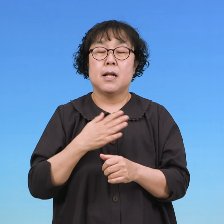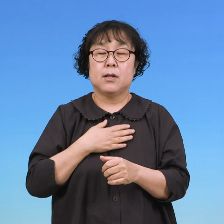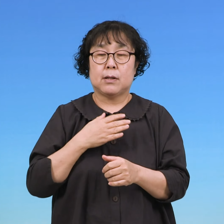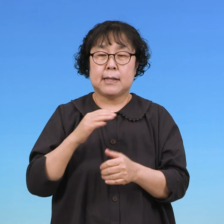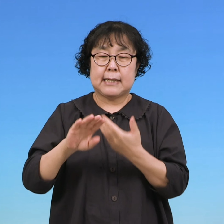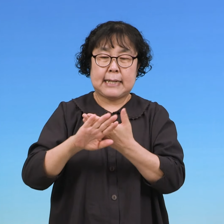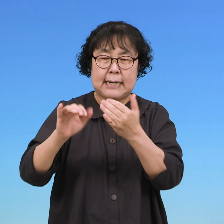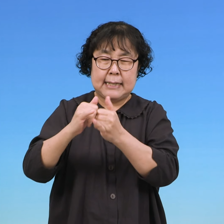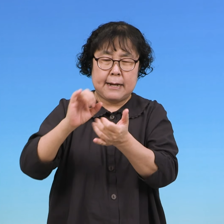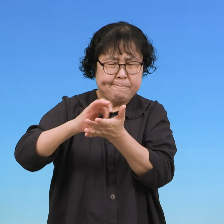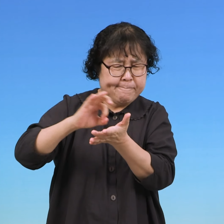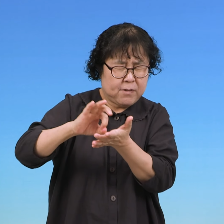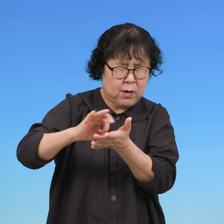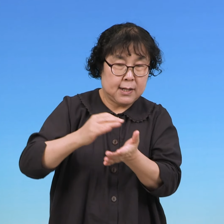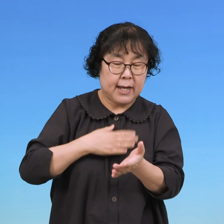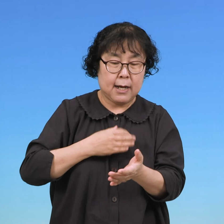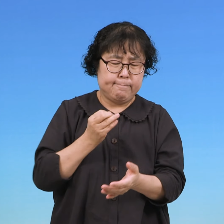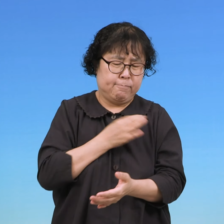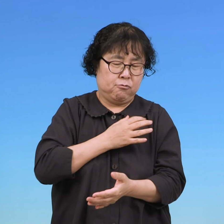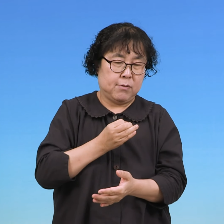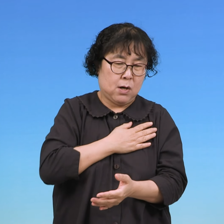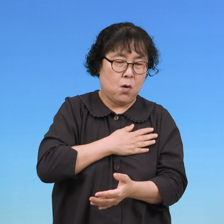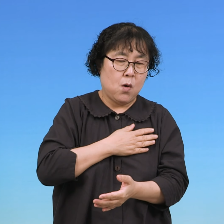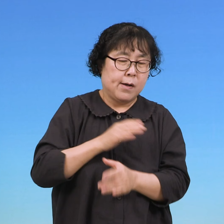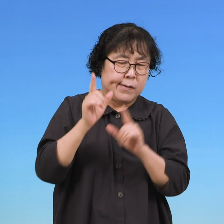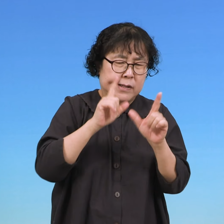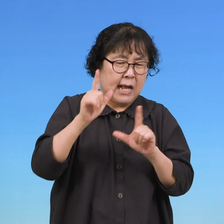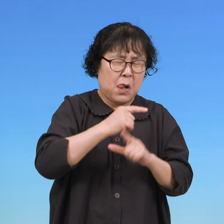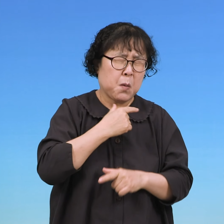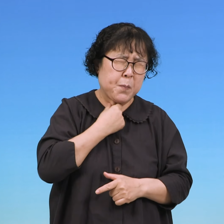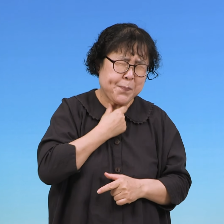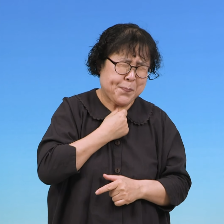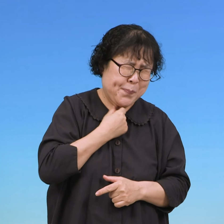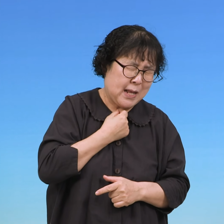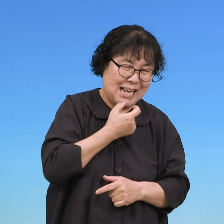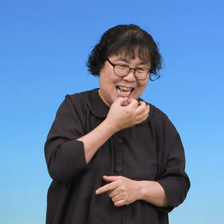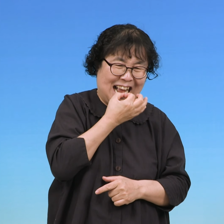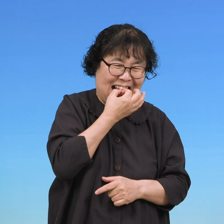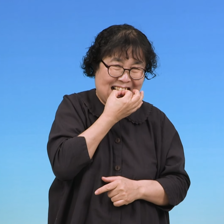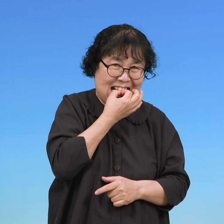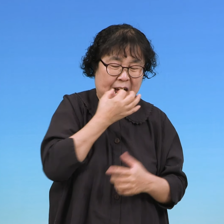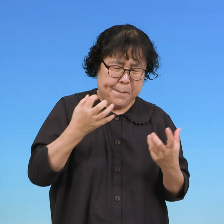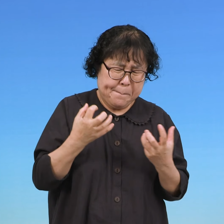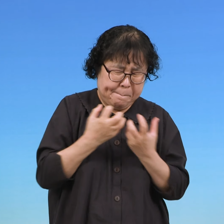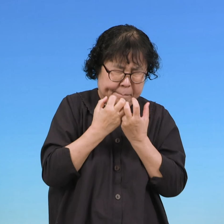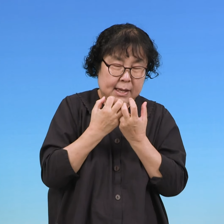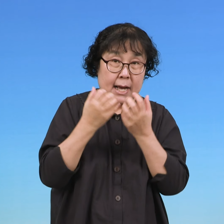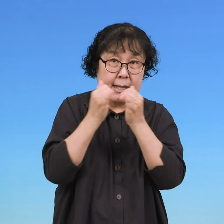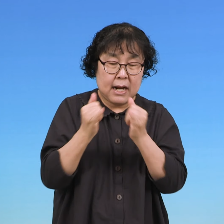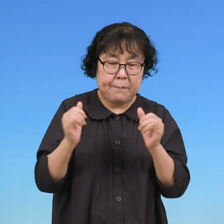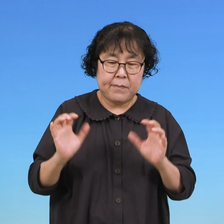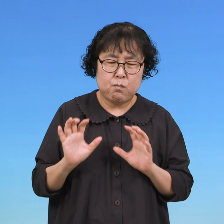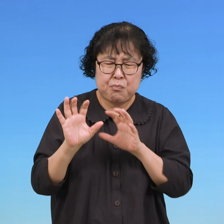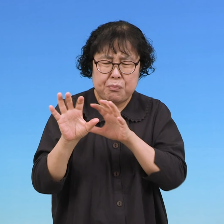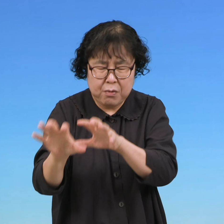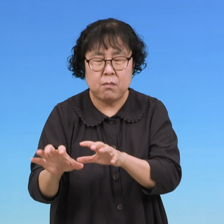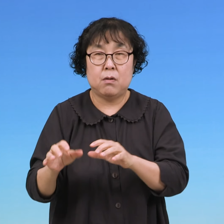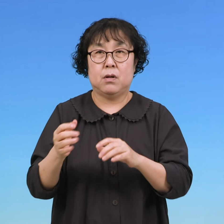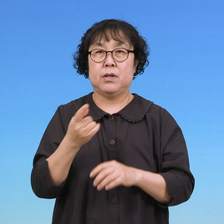그냥 부자로 행복하게 잘 살고 싶다, 이런 아주 저급한 생각이 꽉 차 있는 사람들이